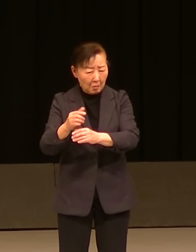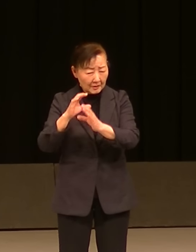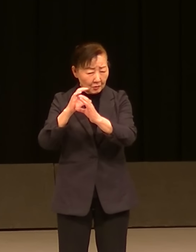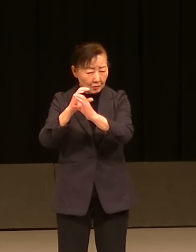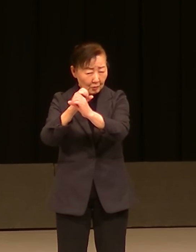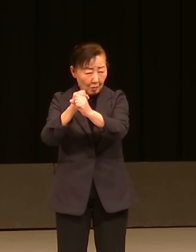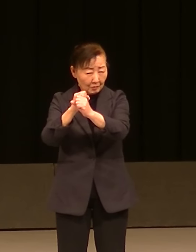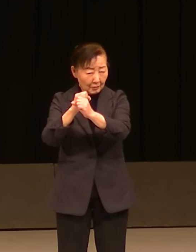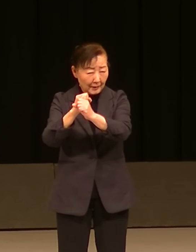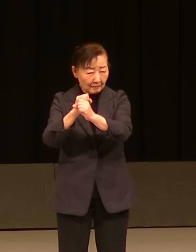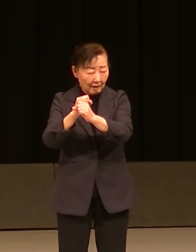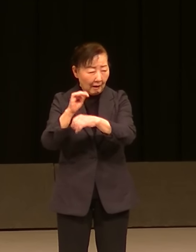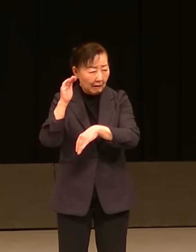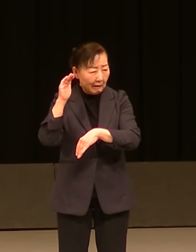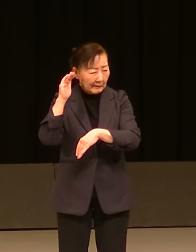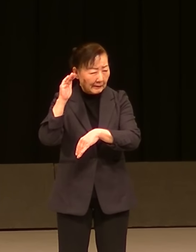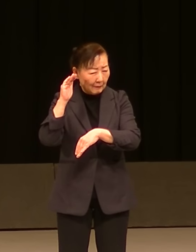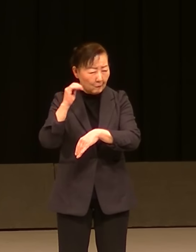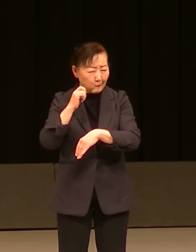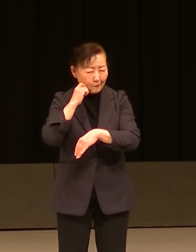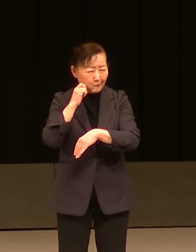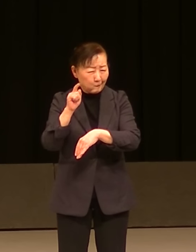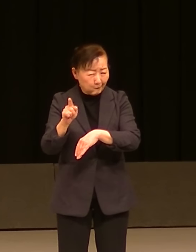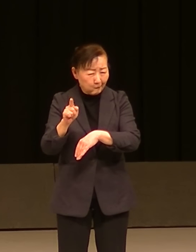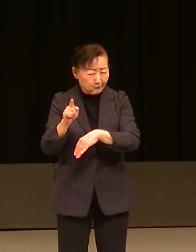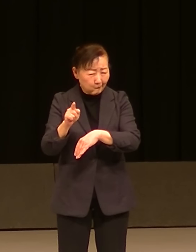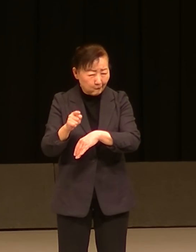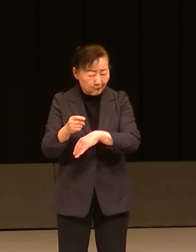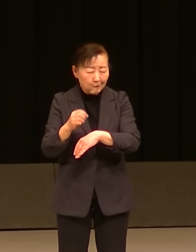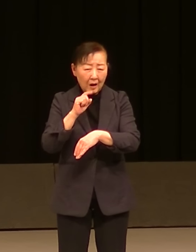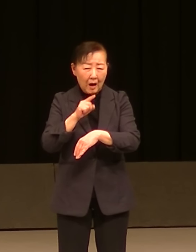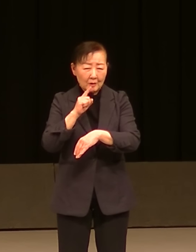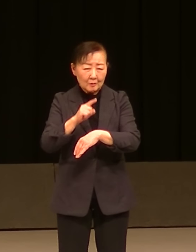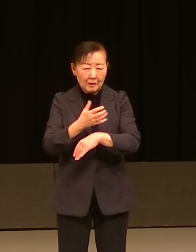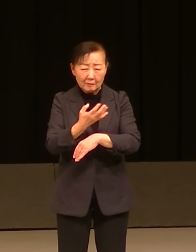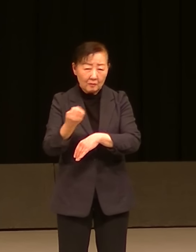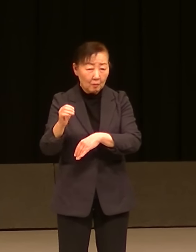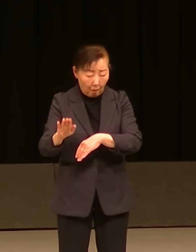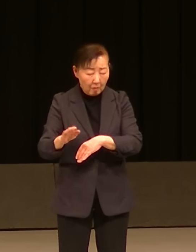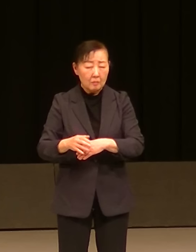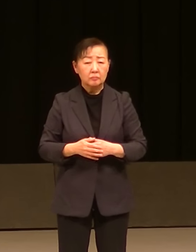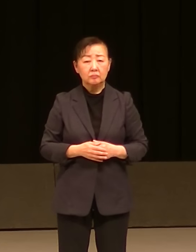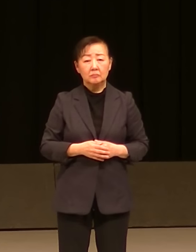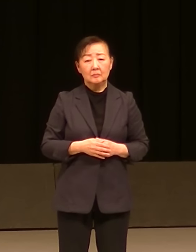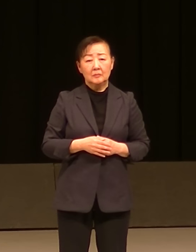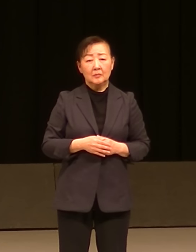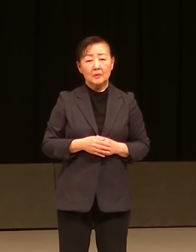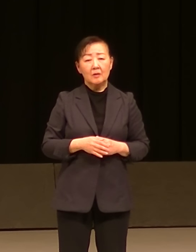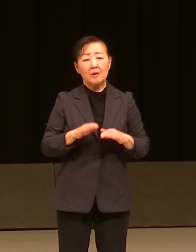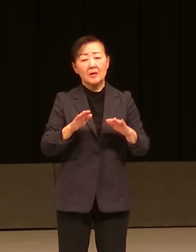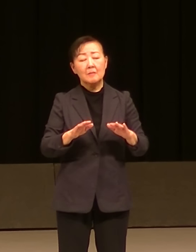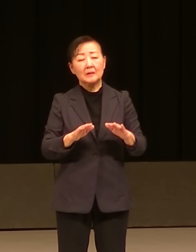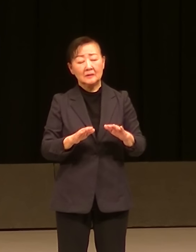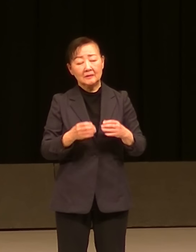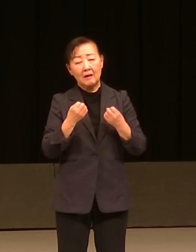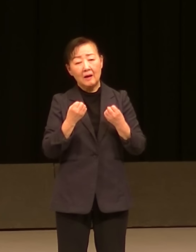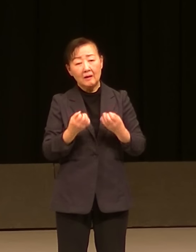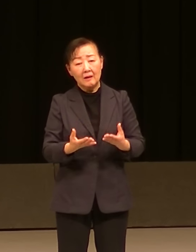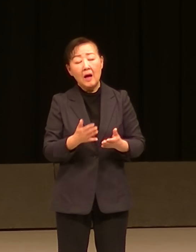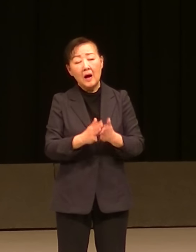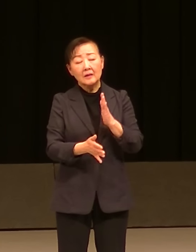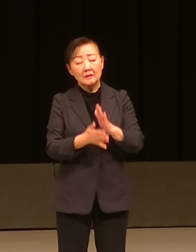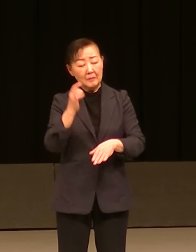べき聞き捨てならない発言の数々であったということを、まあ、今にして改めて、まあ、思